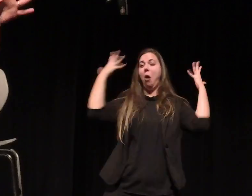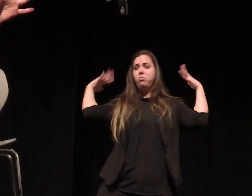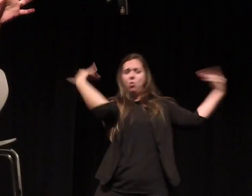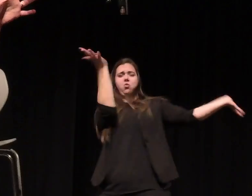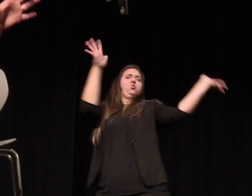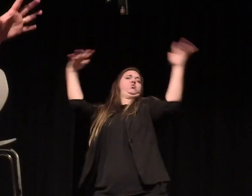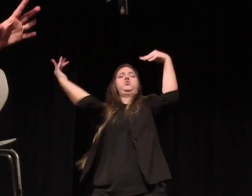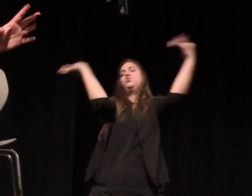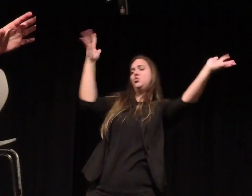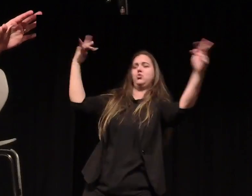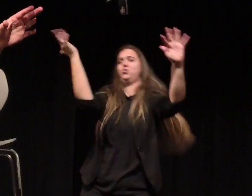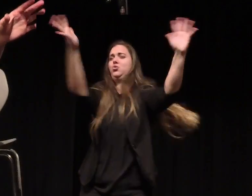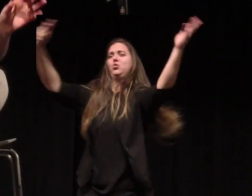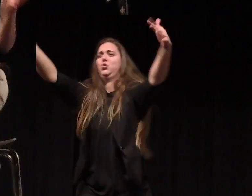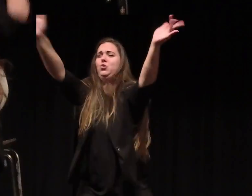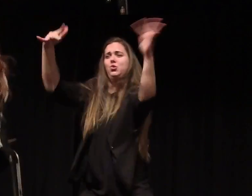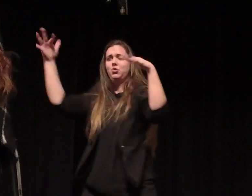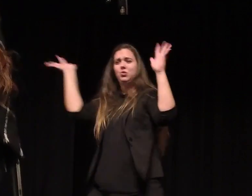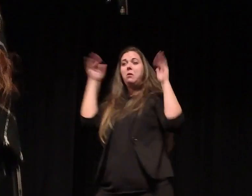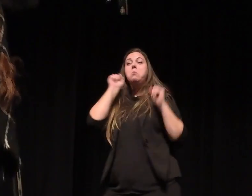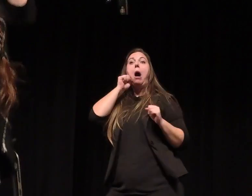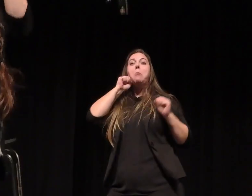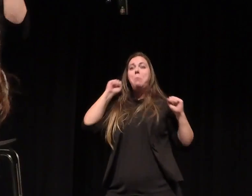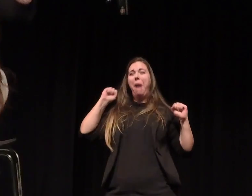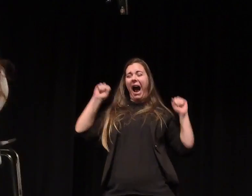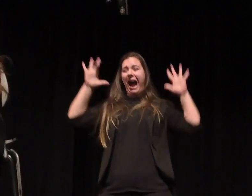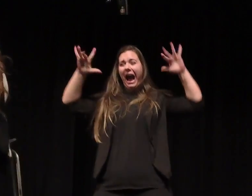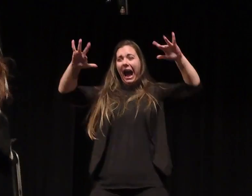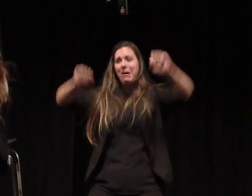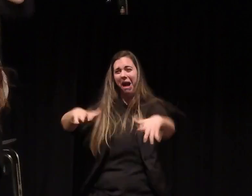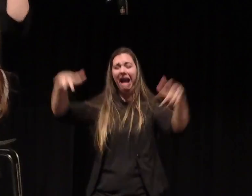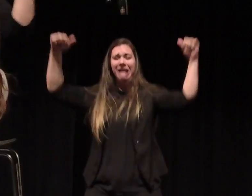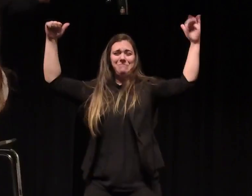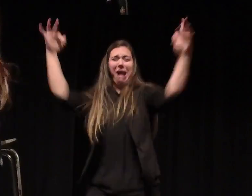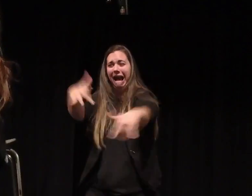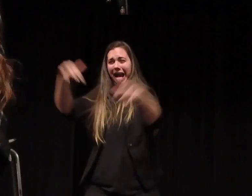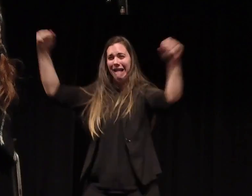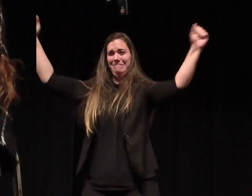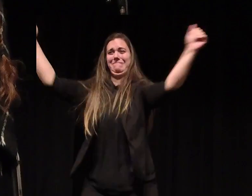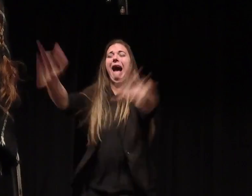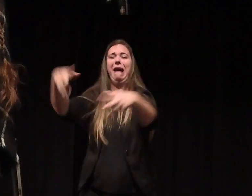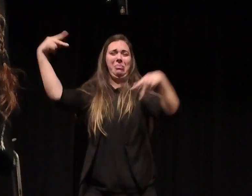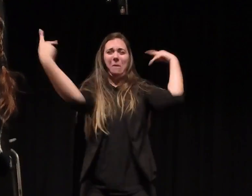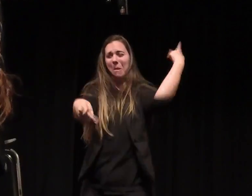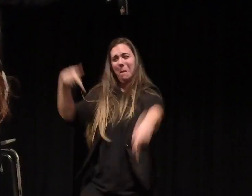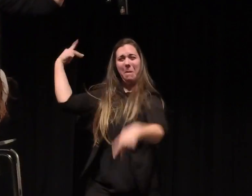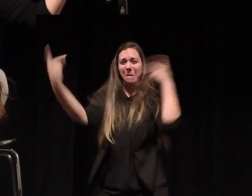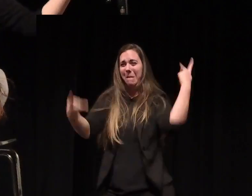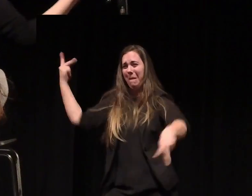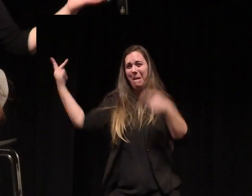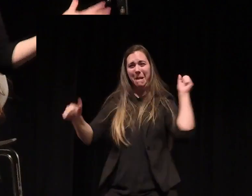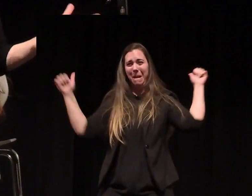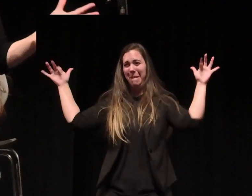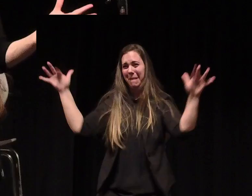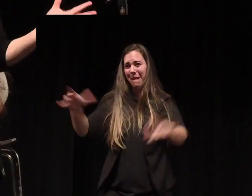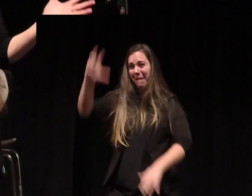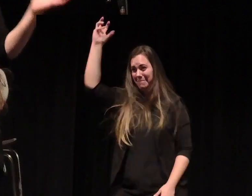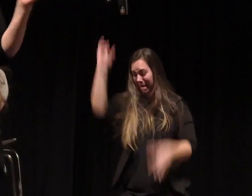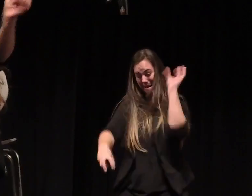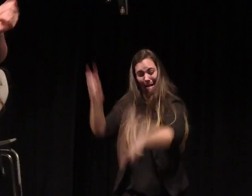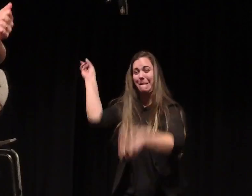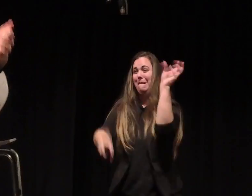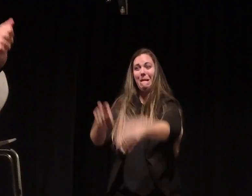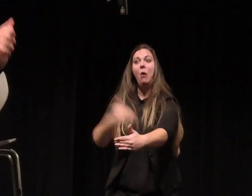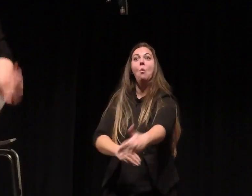orage. Une par une, les pommes tombent des branches, puis viennent atterrir dans le panier que Marc-André